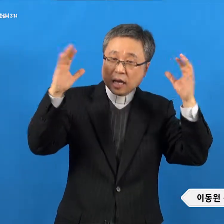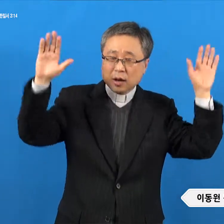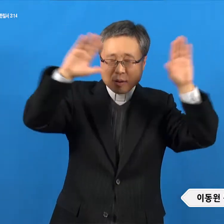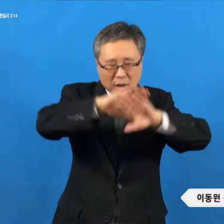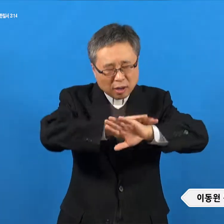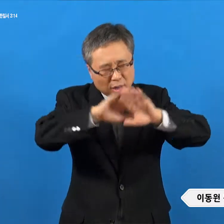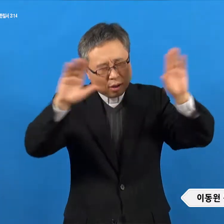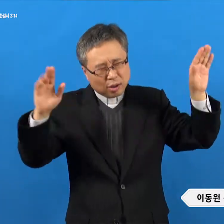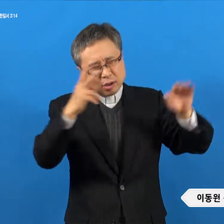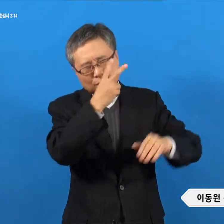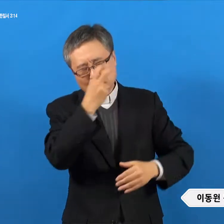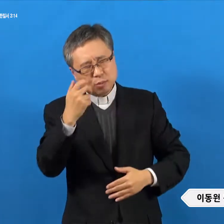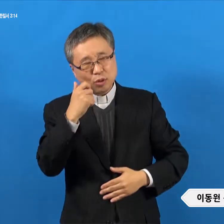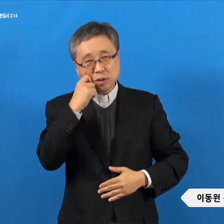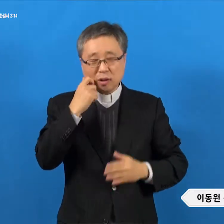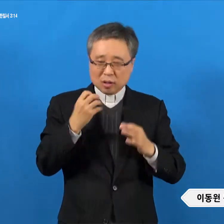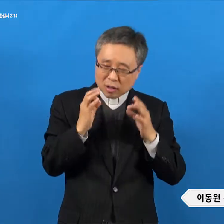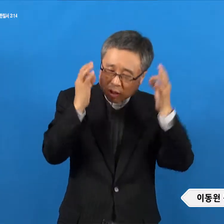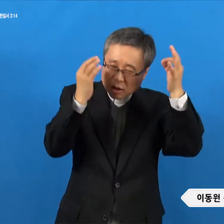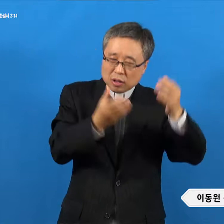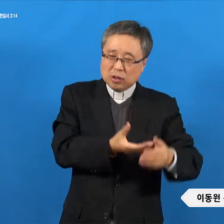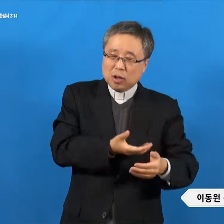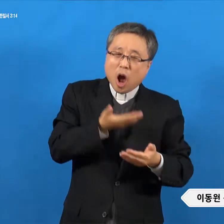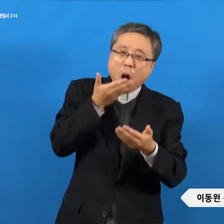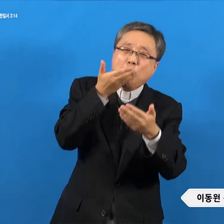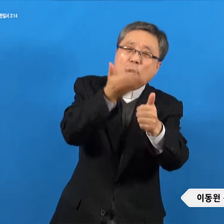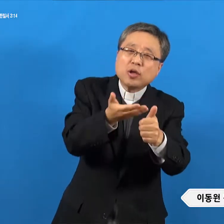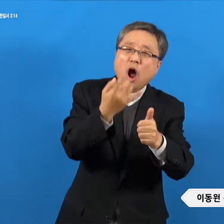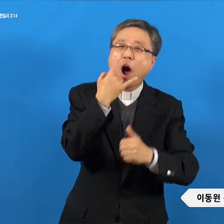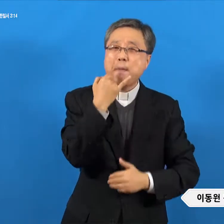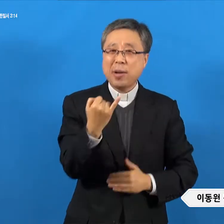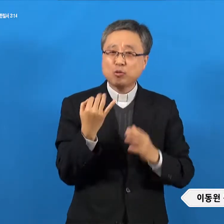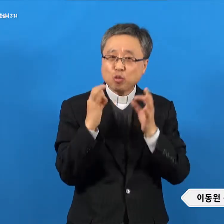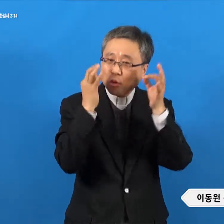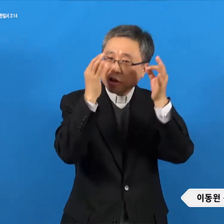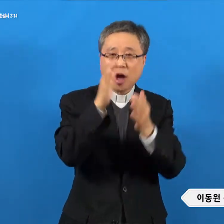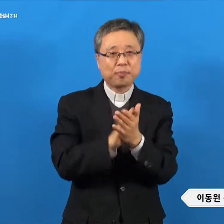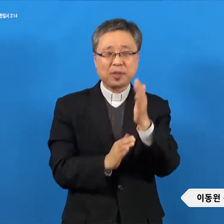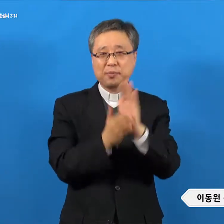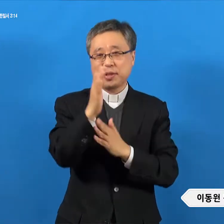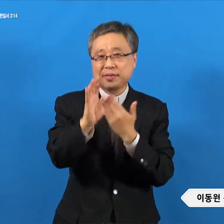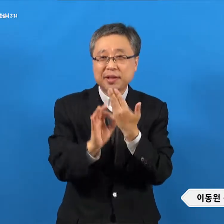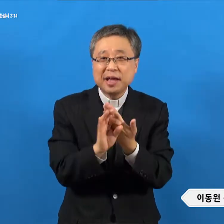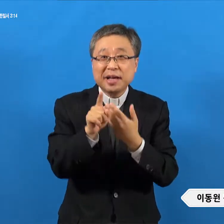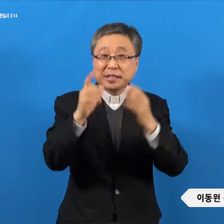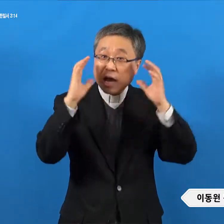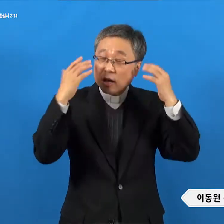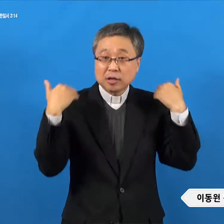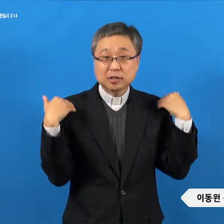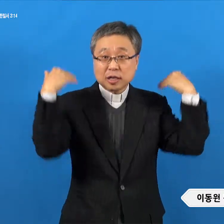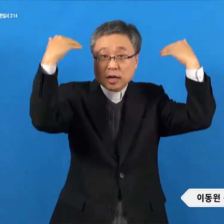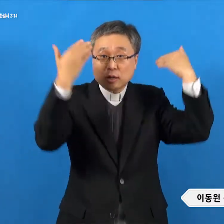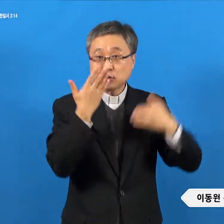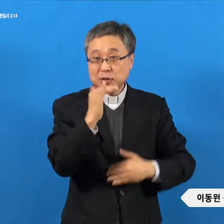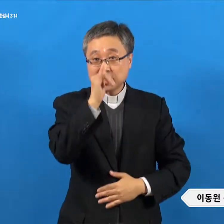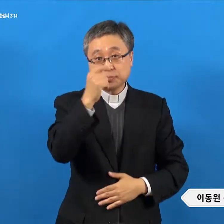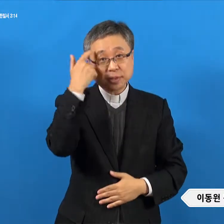밤잠을 이루지 못하고 성실하게 젖을 먹이는 엄마의 노력이 없다면 그 아기는 자랄 수가